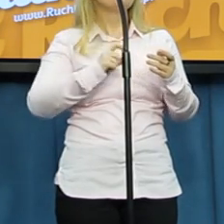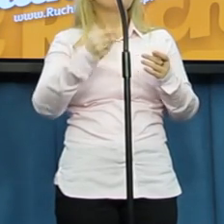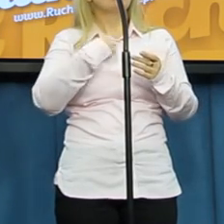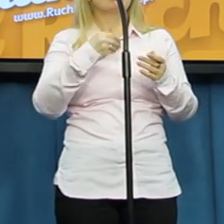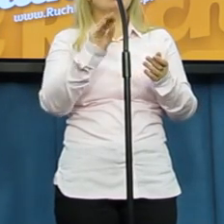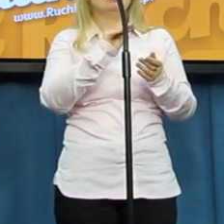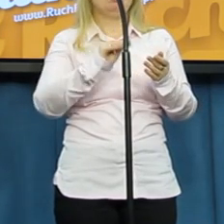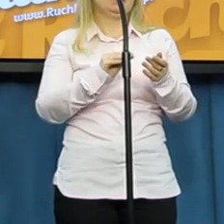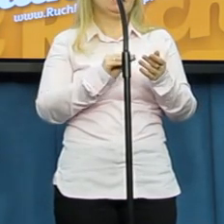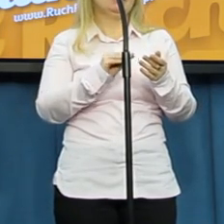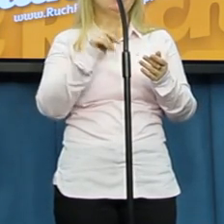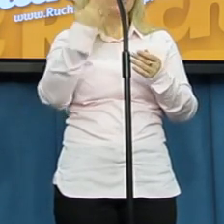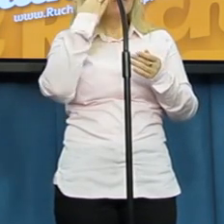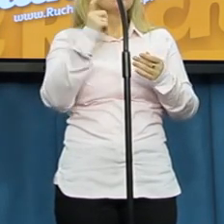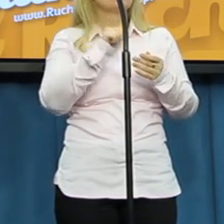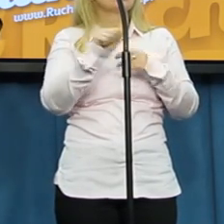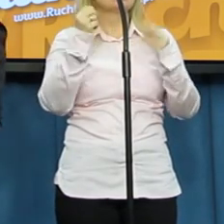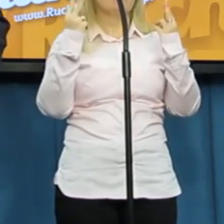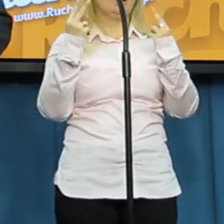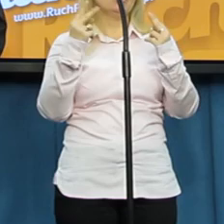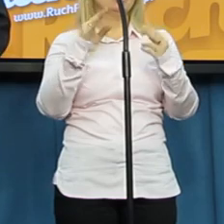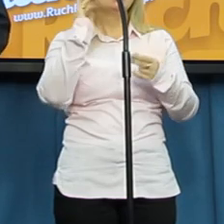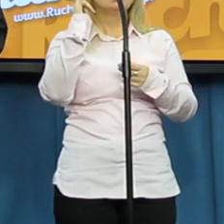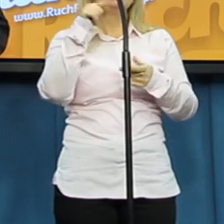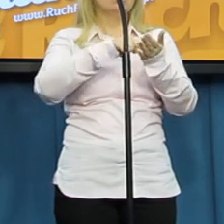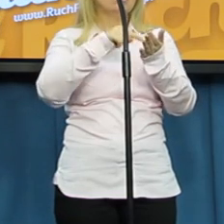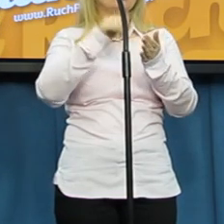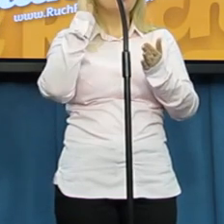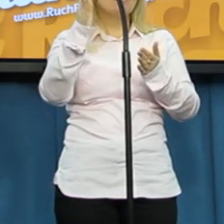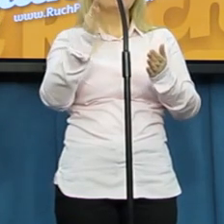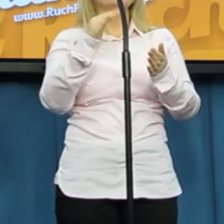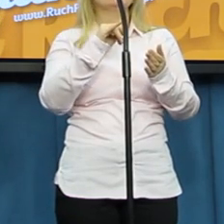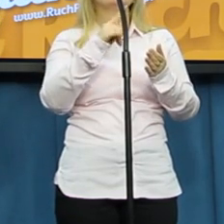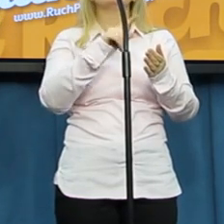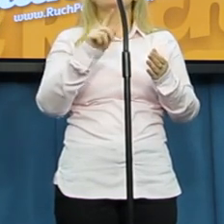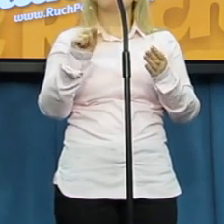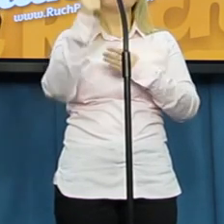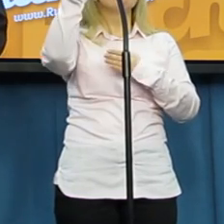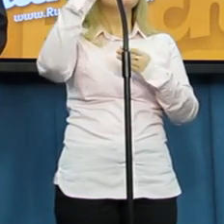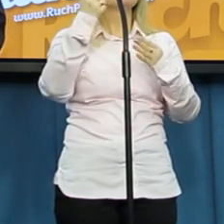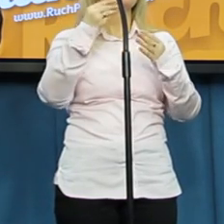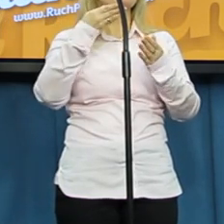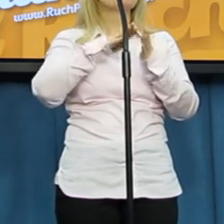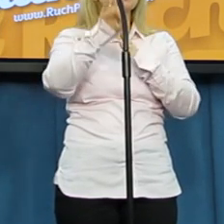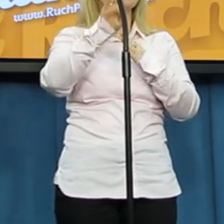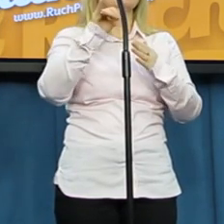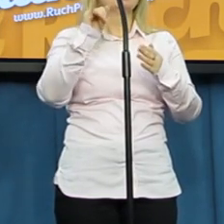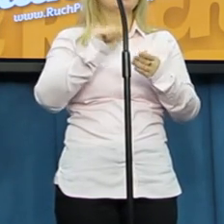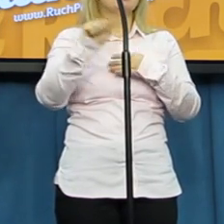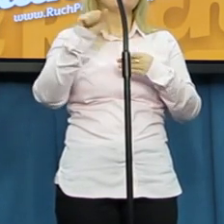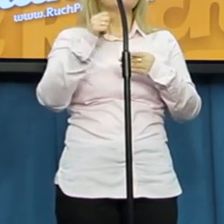chce pisać. No dobrze, bo oni wiedzą, co jest ważne. I tam będzie odnotowane, że wysoka przedstawiciel High Representative, Vice